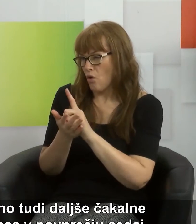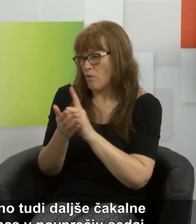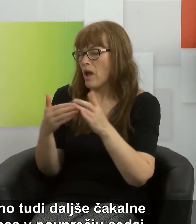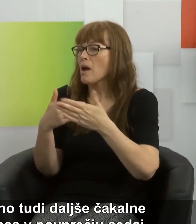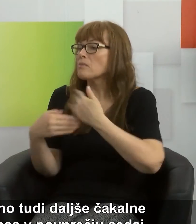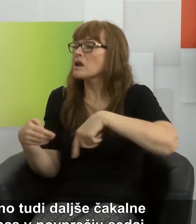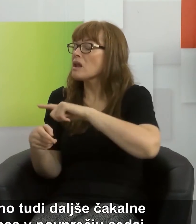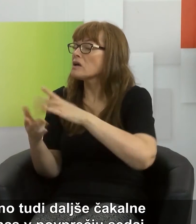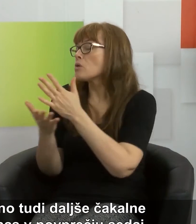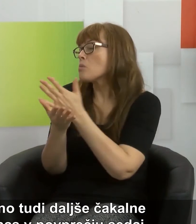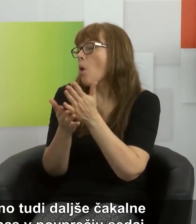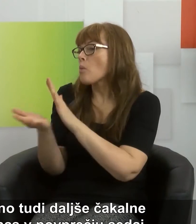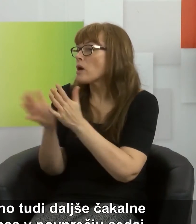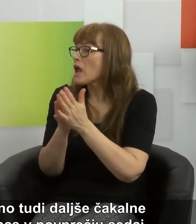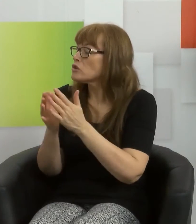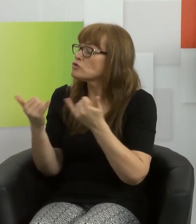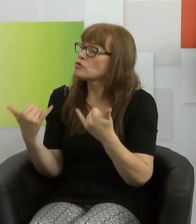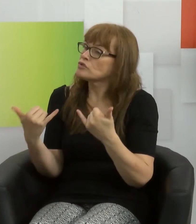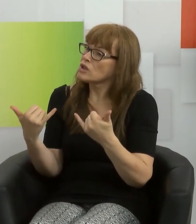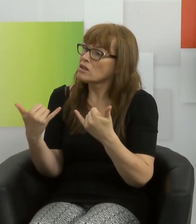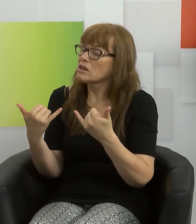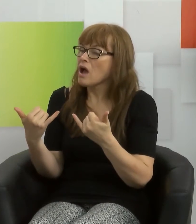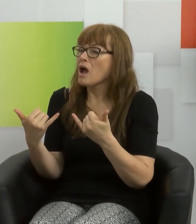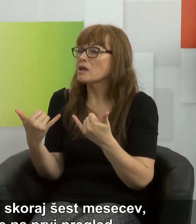v povprečju sedaj